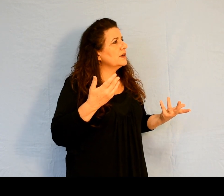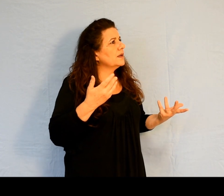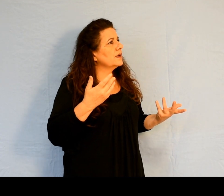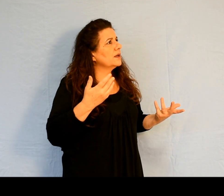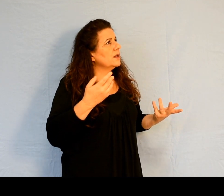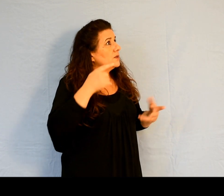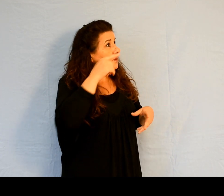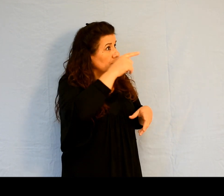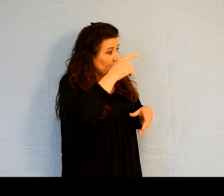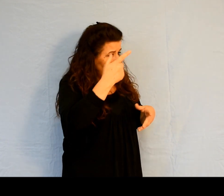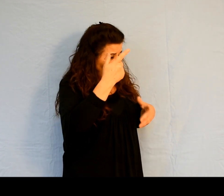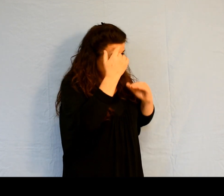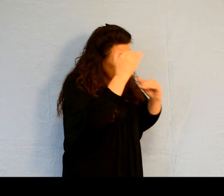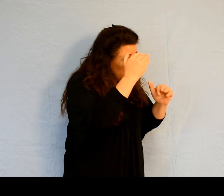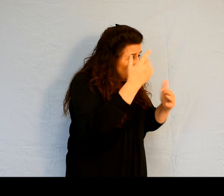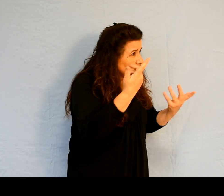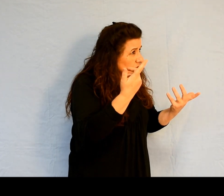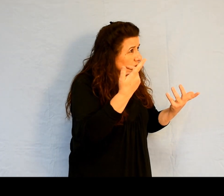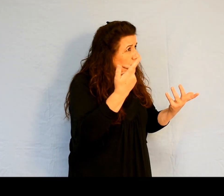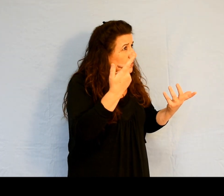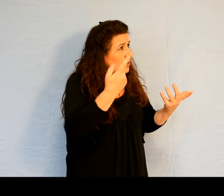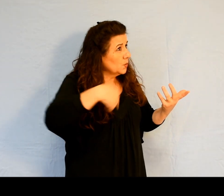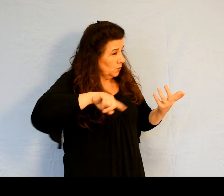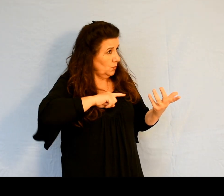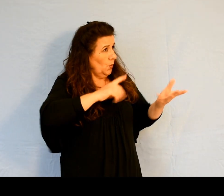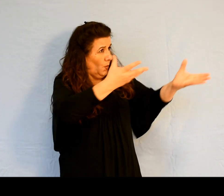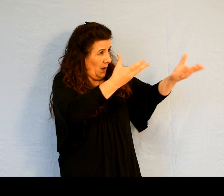Tu étais étranger et nous t'avons accueilli?